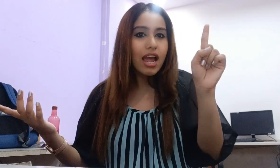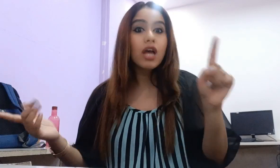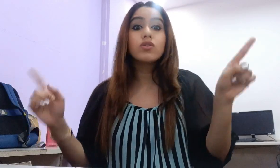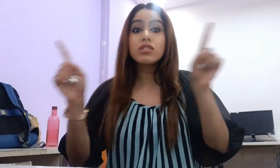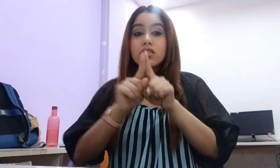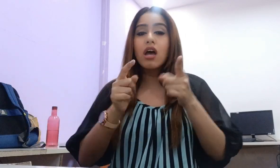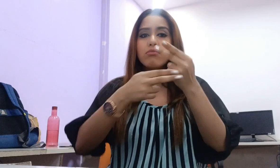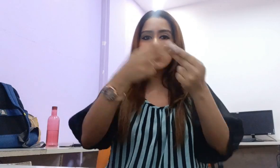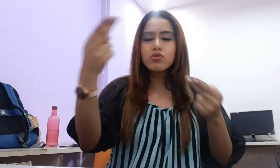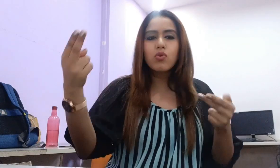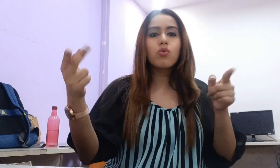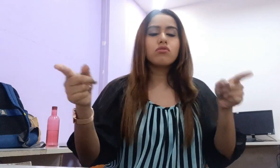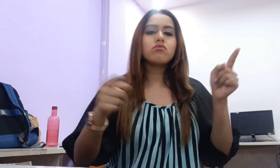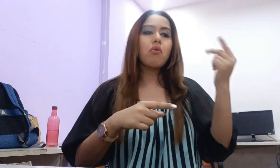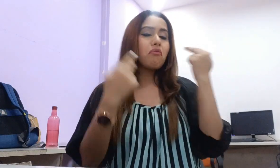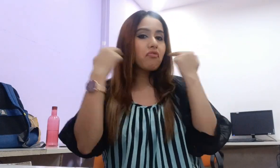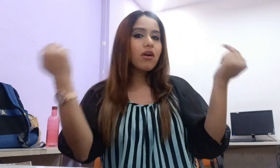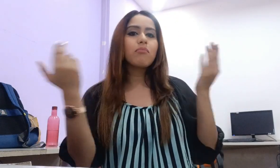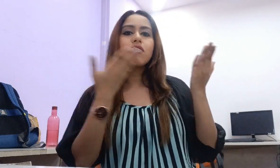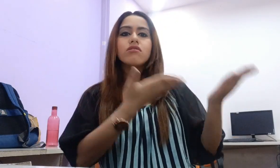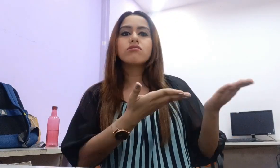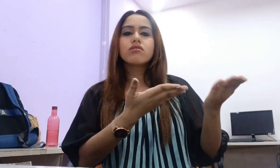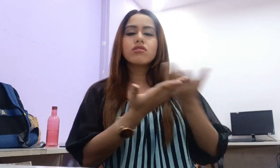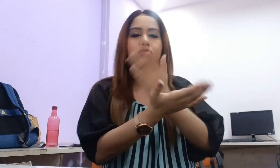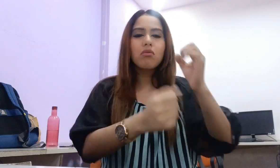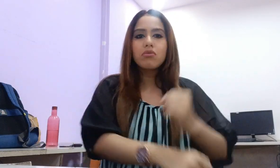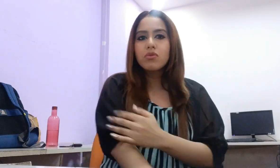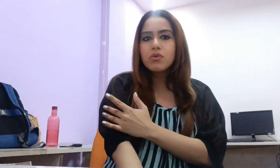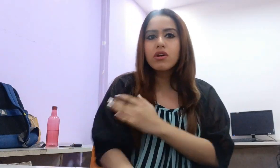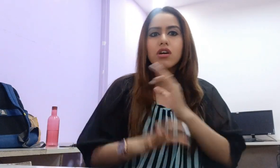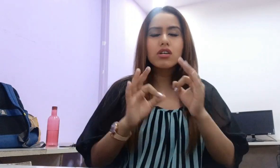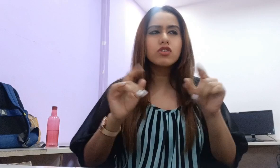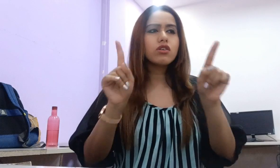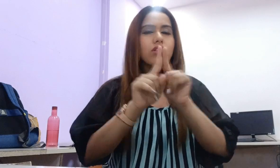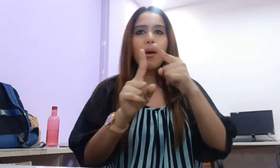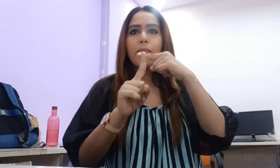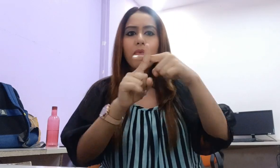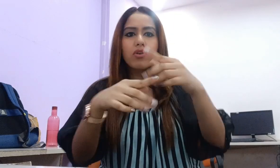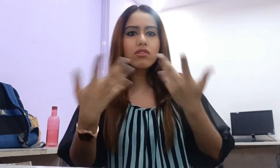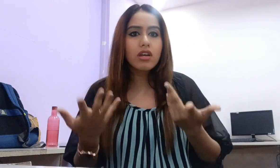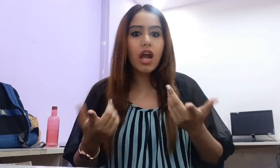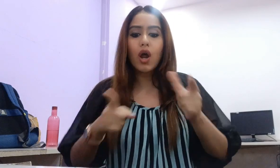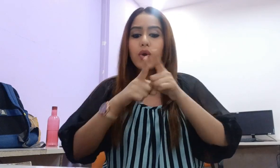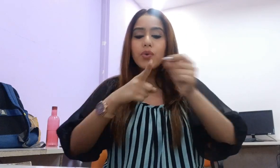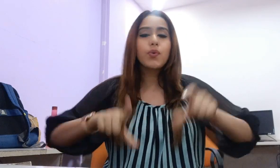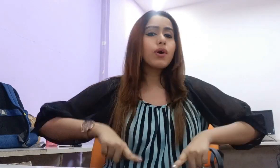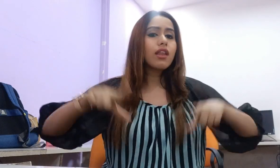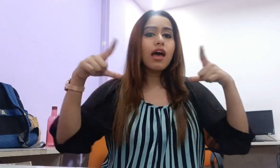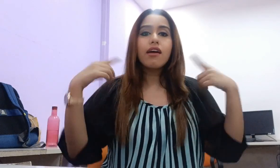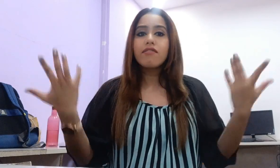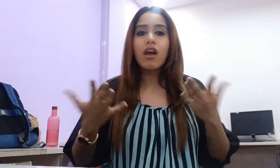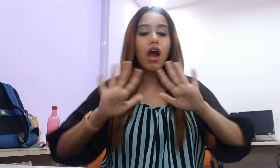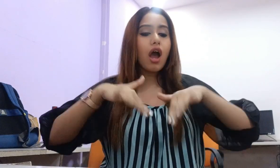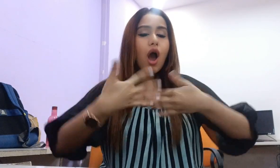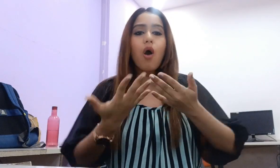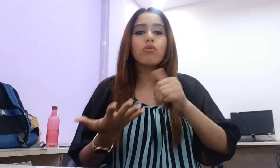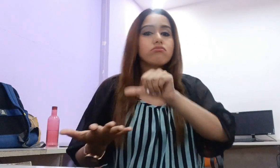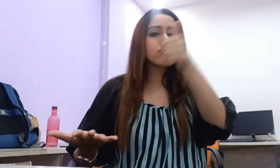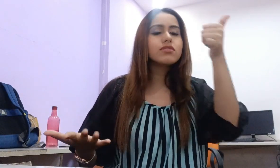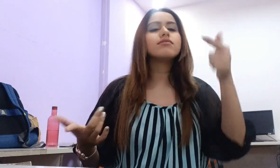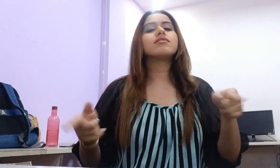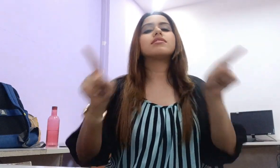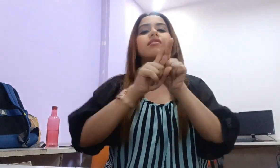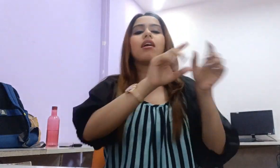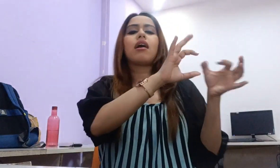पता है कि डेफ लोग जो होते हैं ज़्यादातर अपने आसपास की चीज़ों को देखकर और समझकर फील कर ही महसूस करते हैं। लेकिन आपको पॉजिटिव